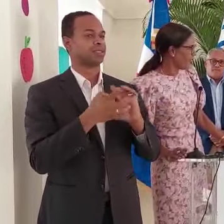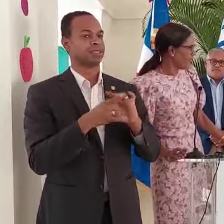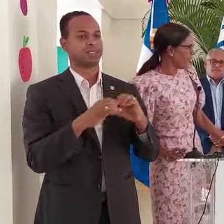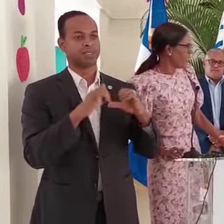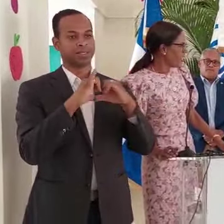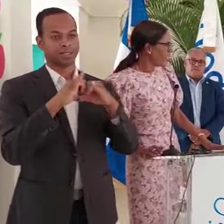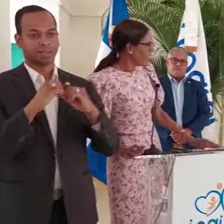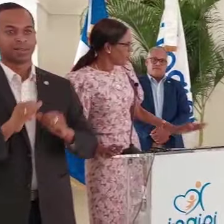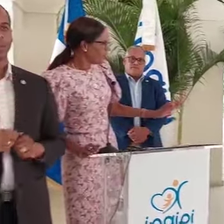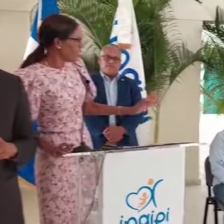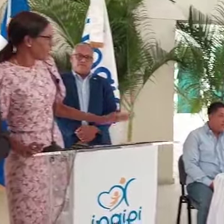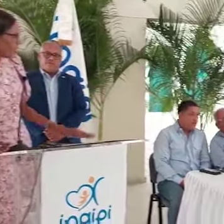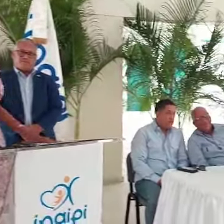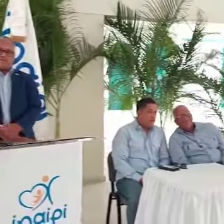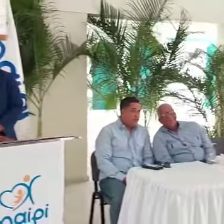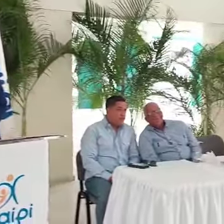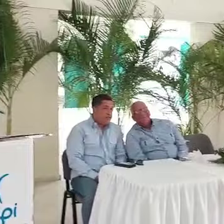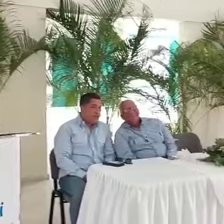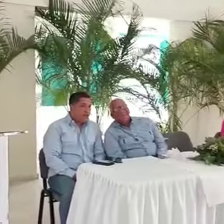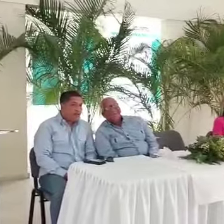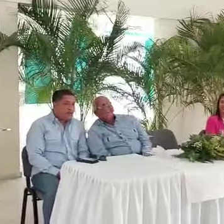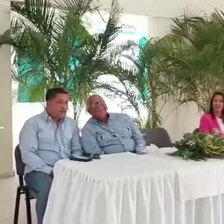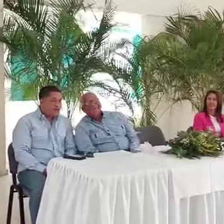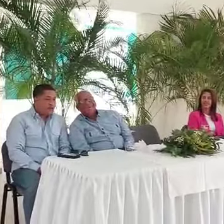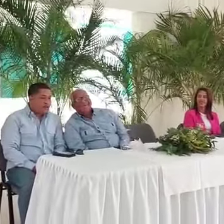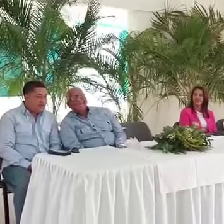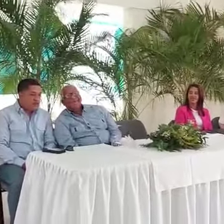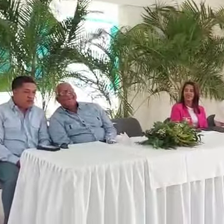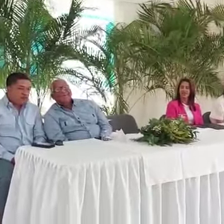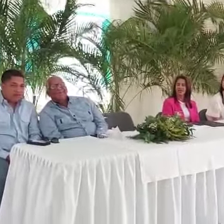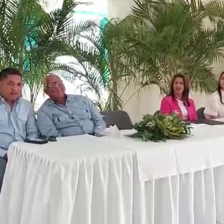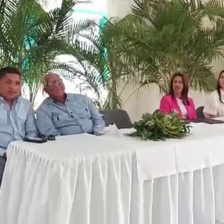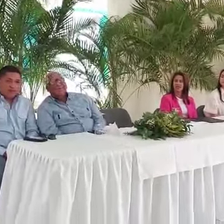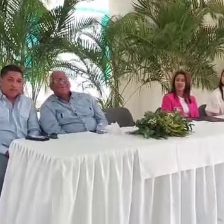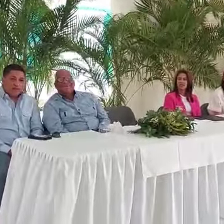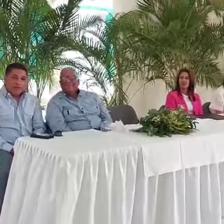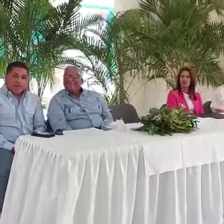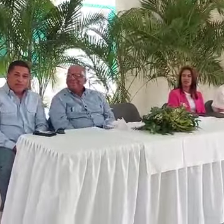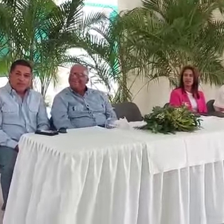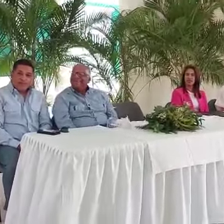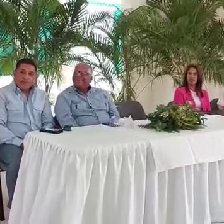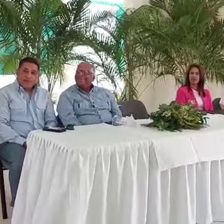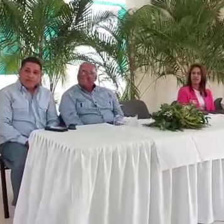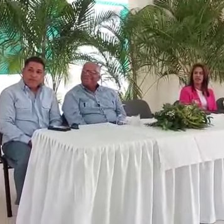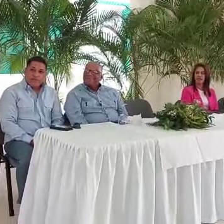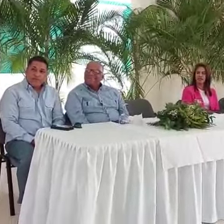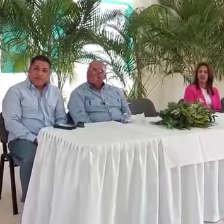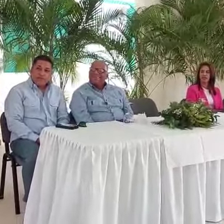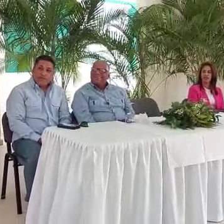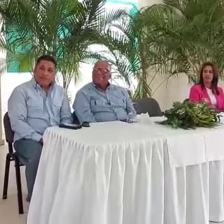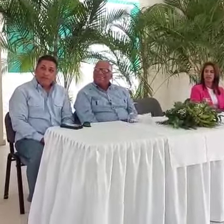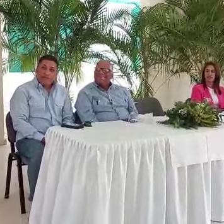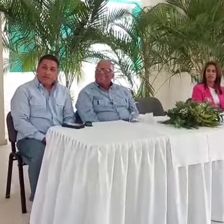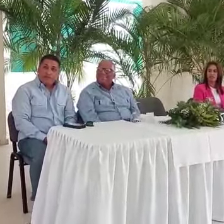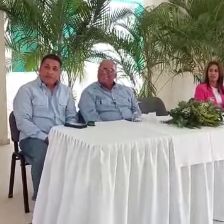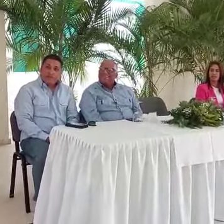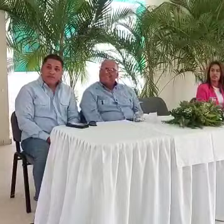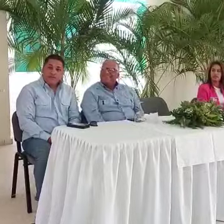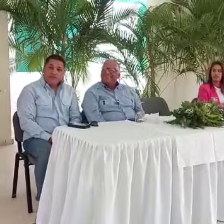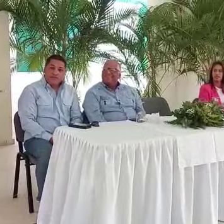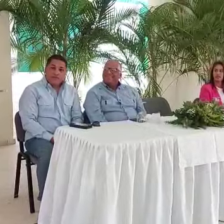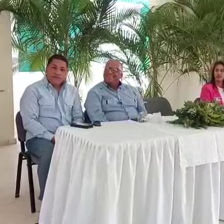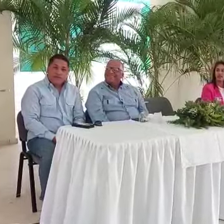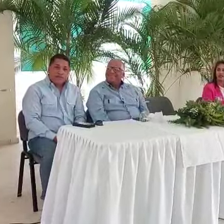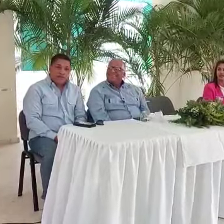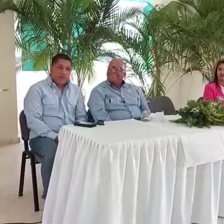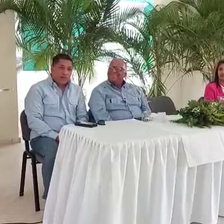INAIPI, y con ella los que nos acompañan en esta mañana, al señor diputado Francisco Villegas, que nos